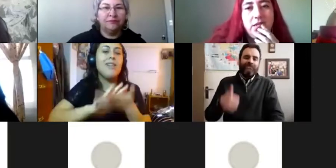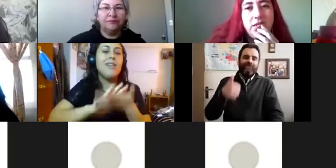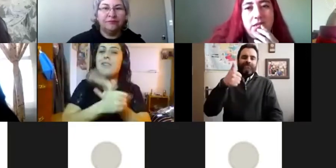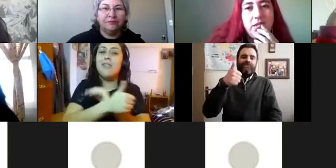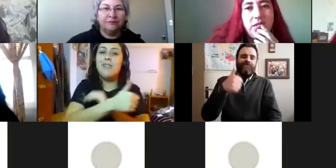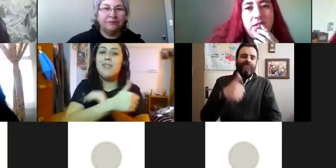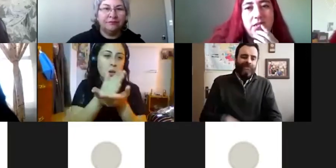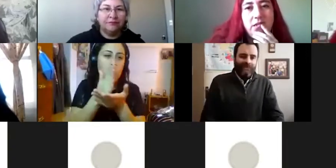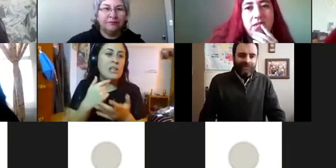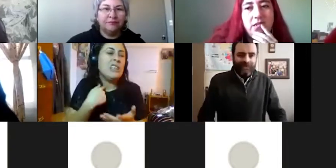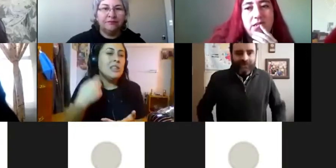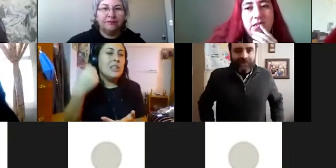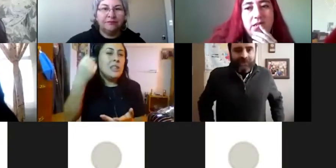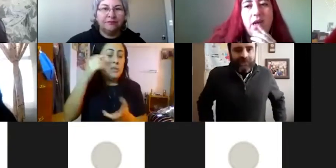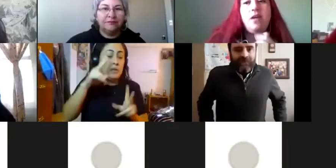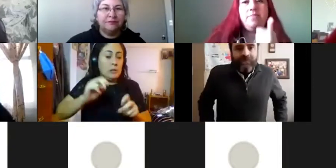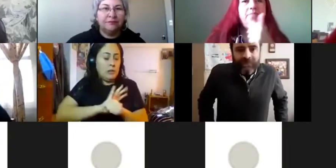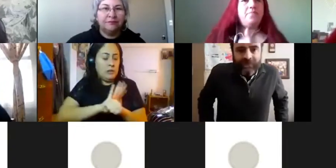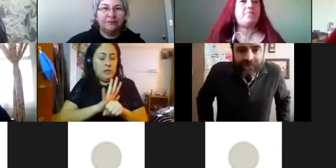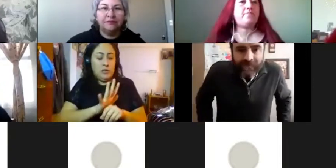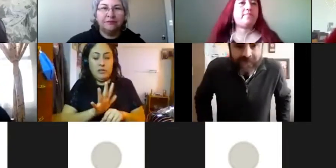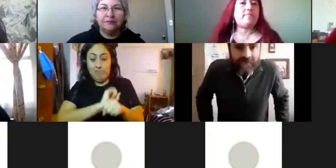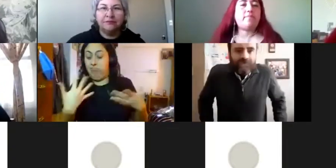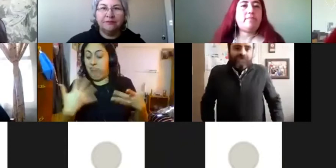De toda la escuela.